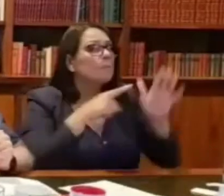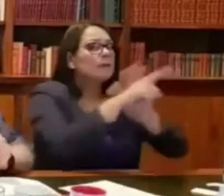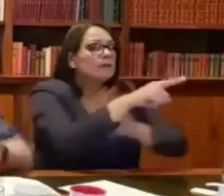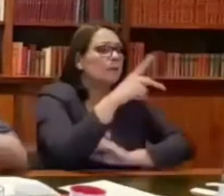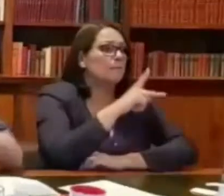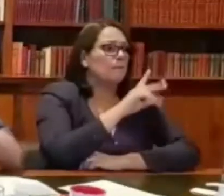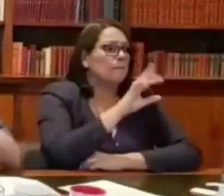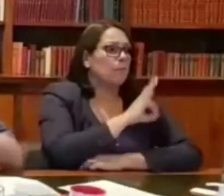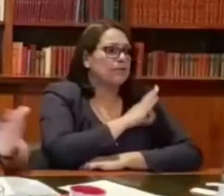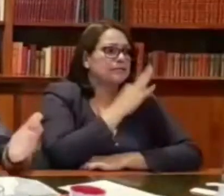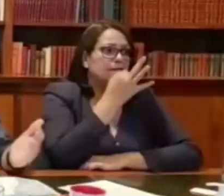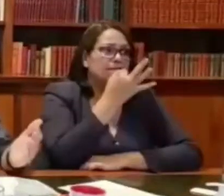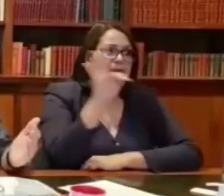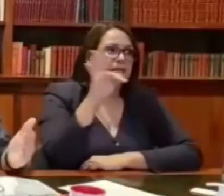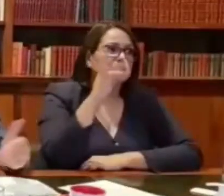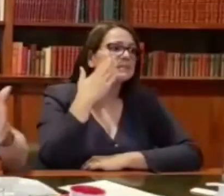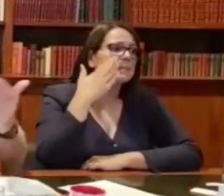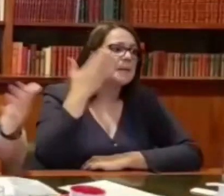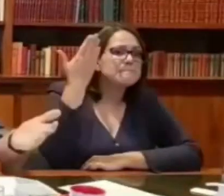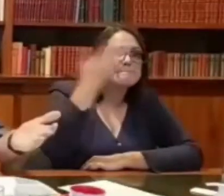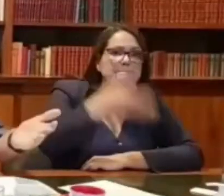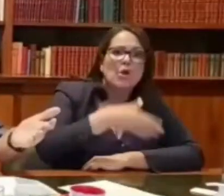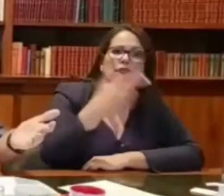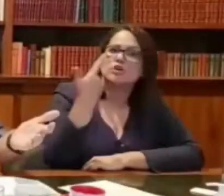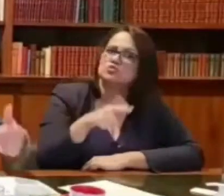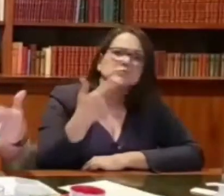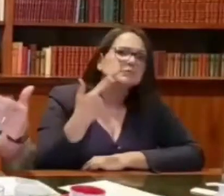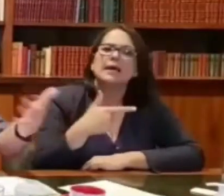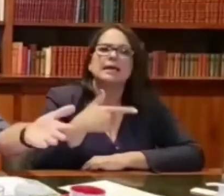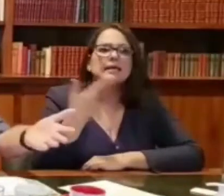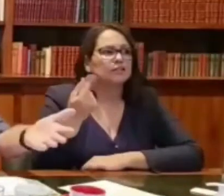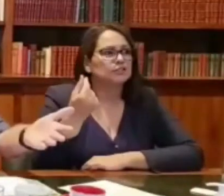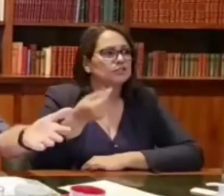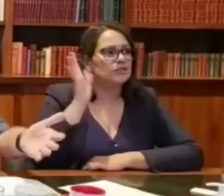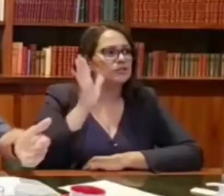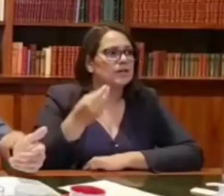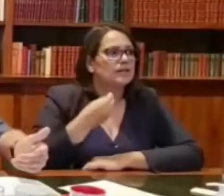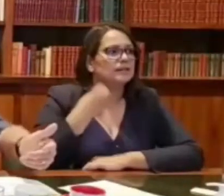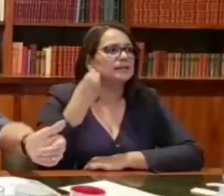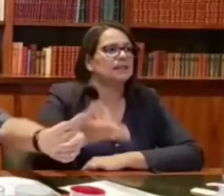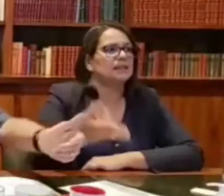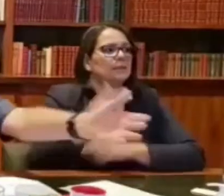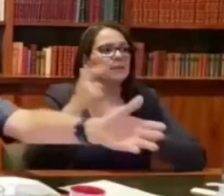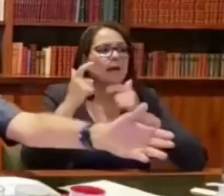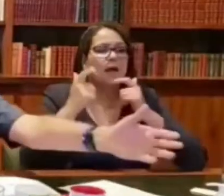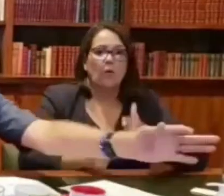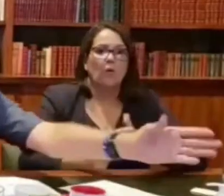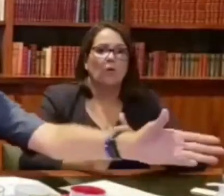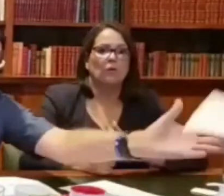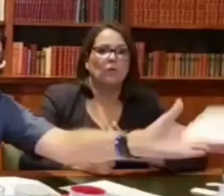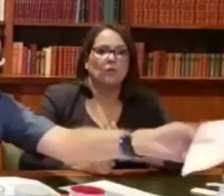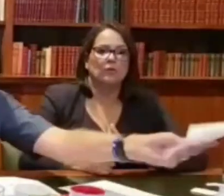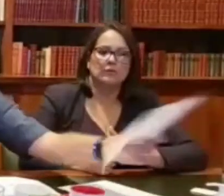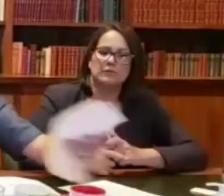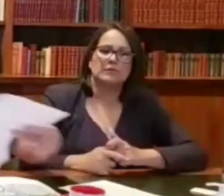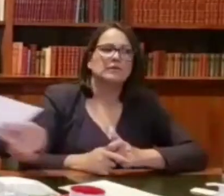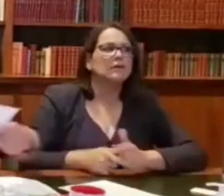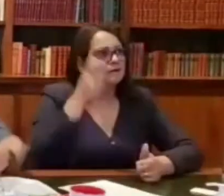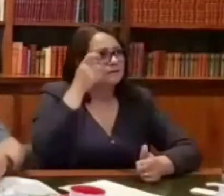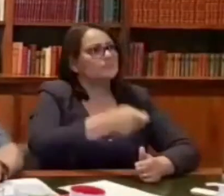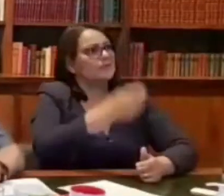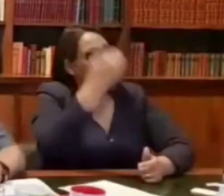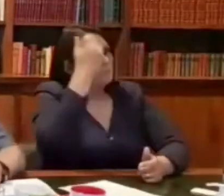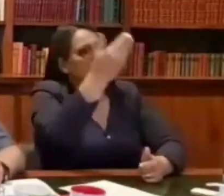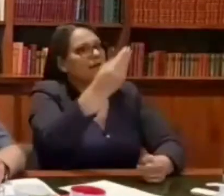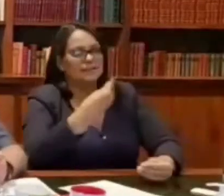para tirar a placa vivo já que não tem e o dinheiro foi dado para onde é fazer o cabra da peste